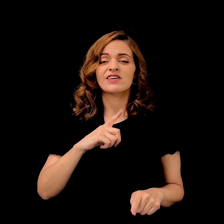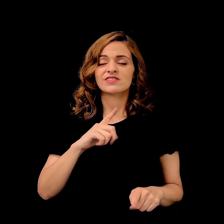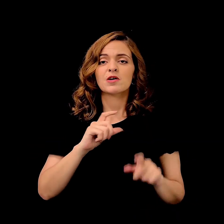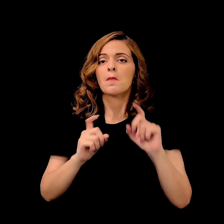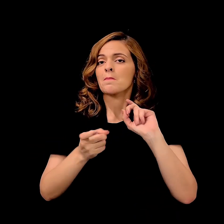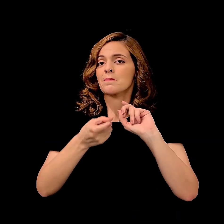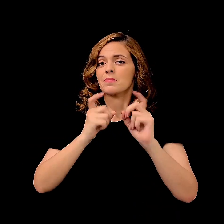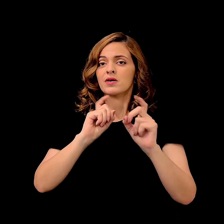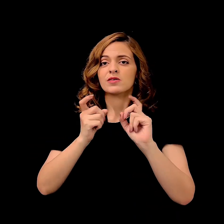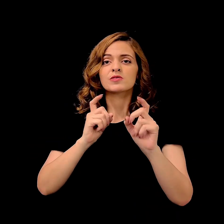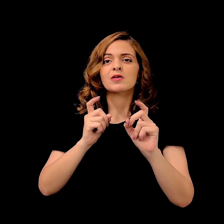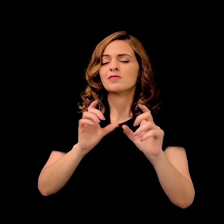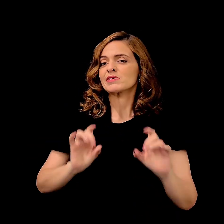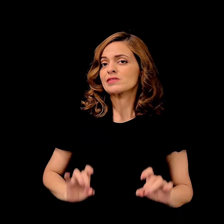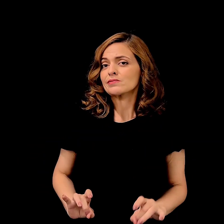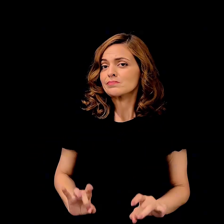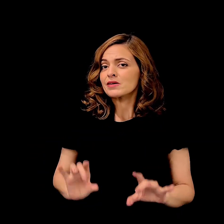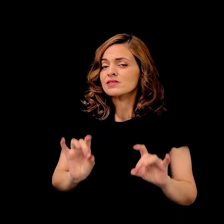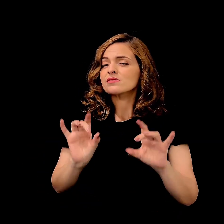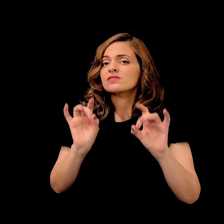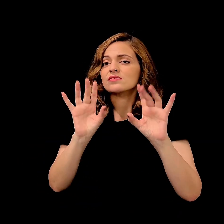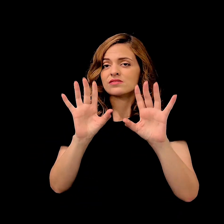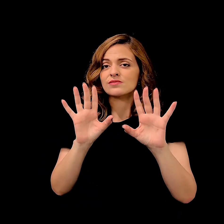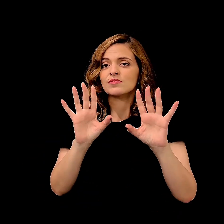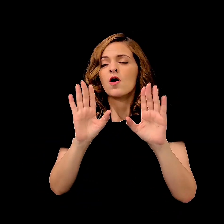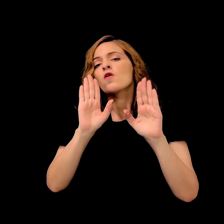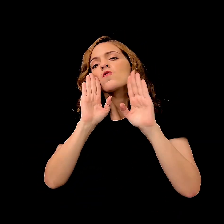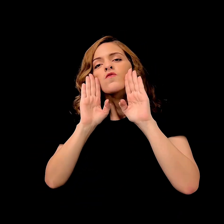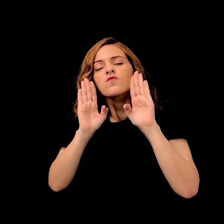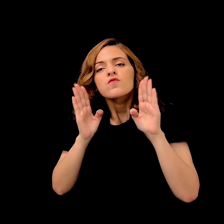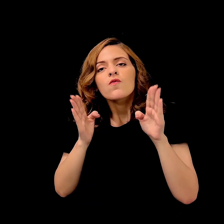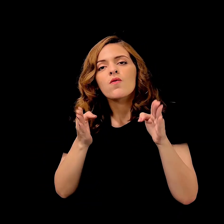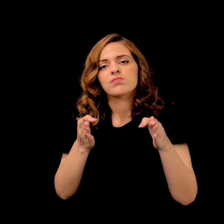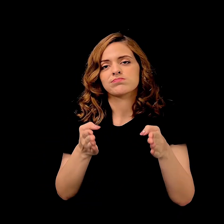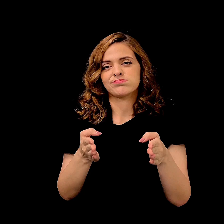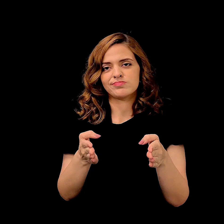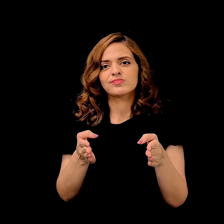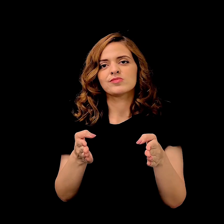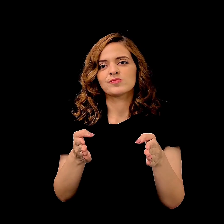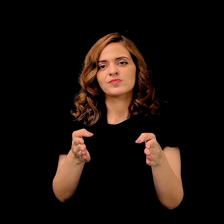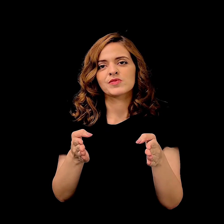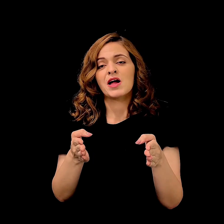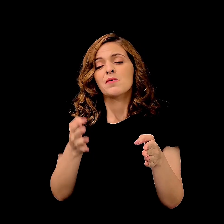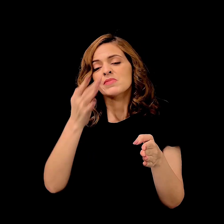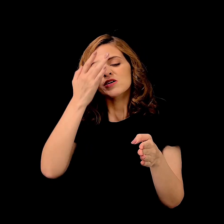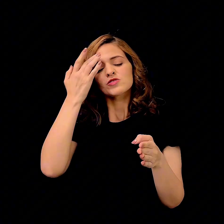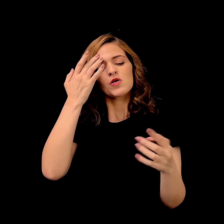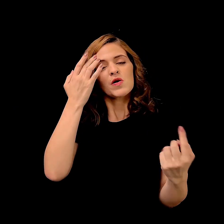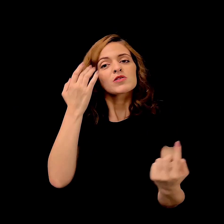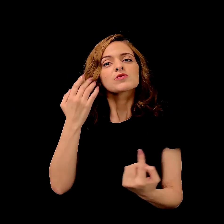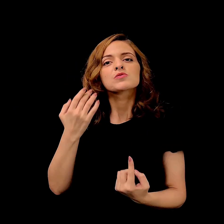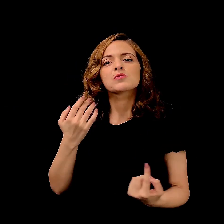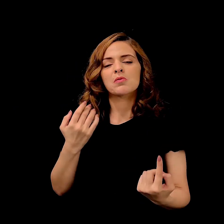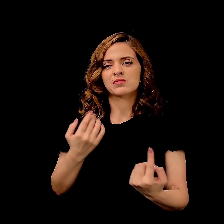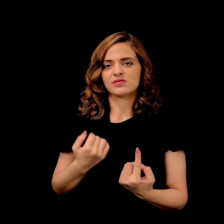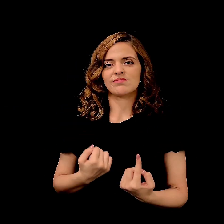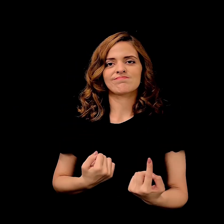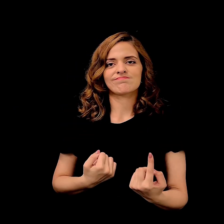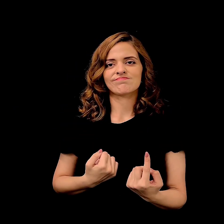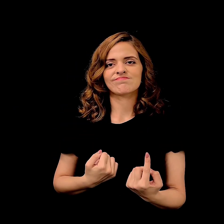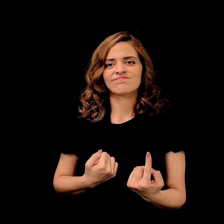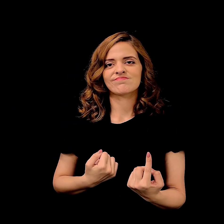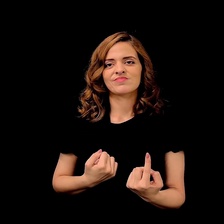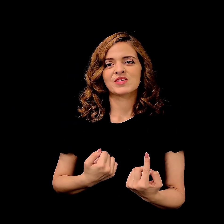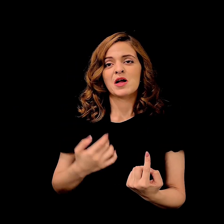uma reunião toda especial focando o solitário.